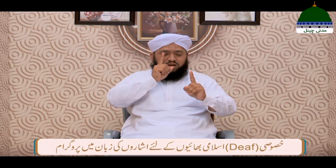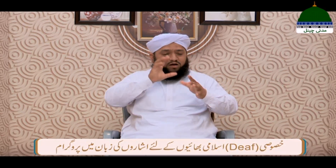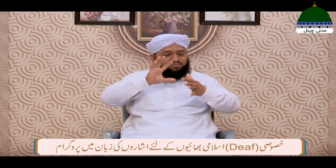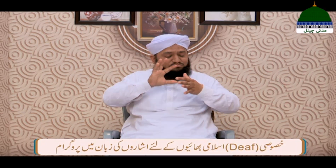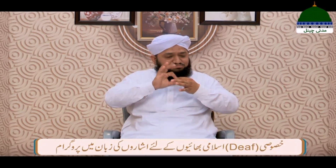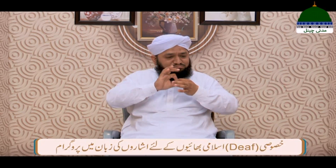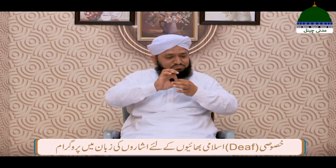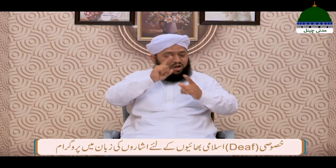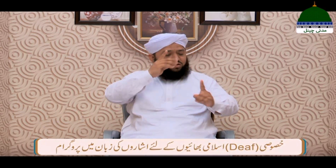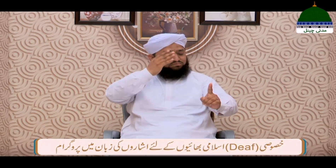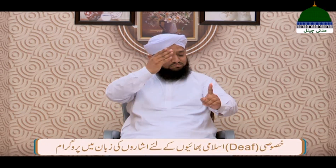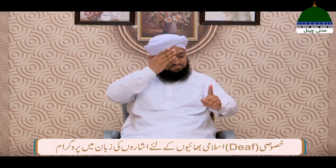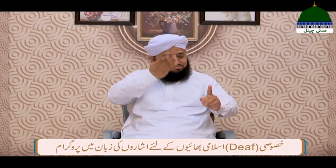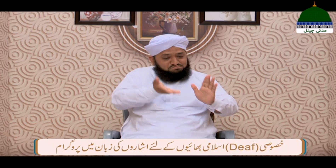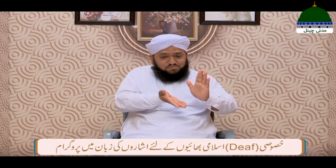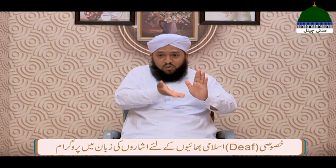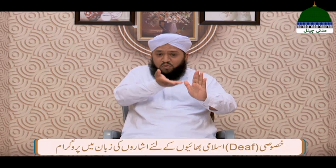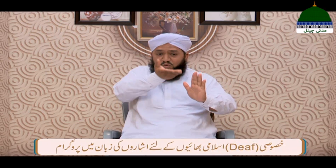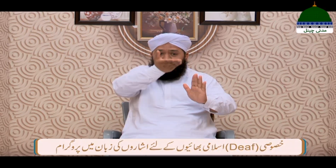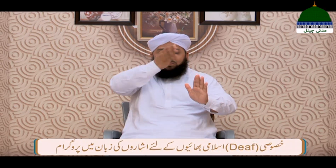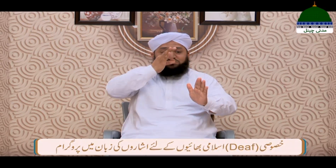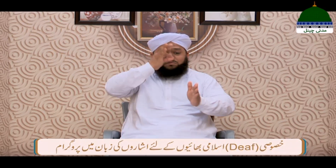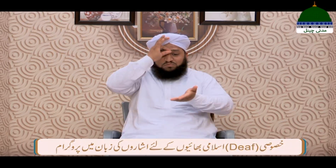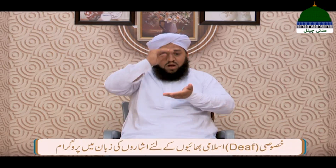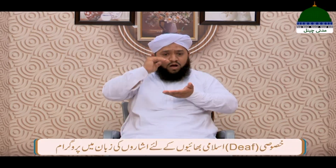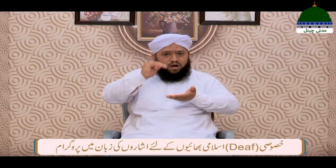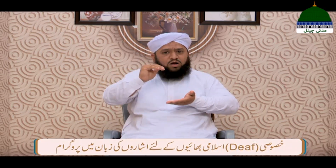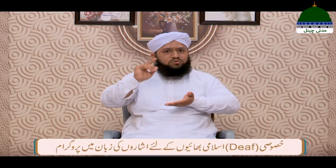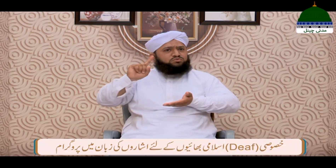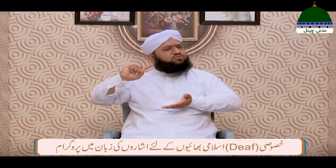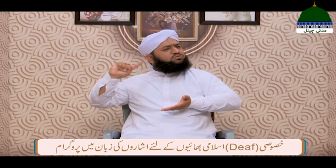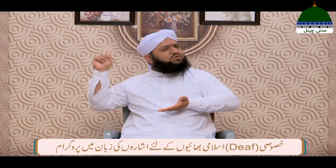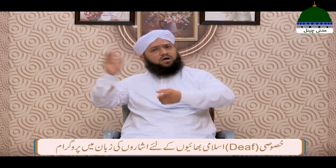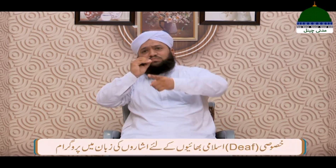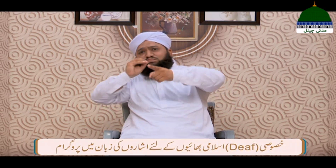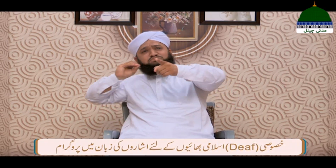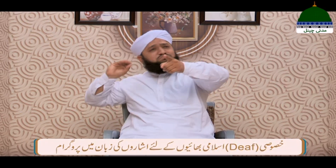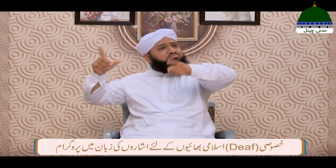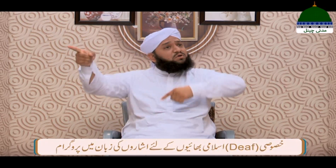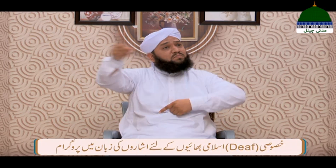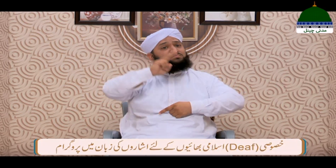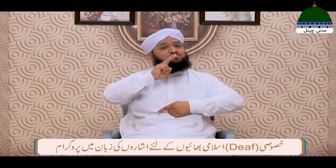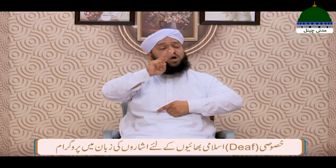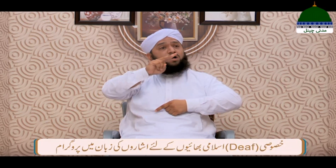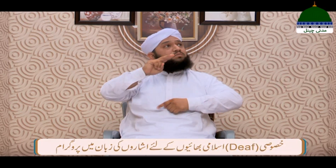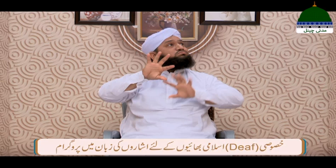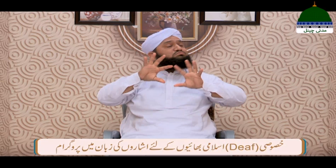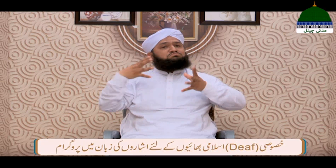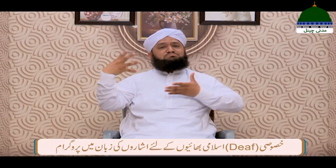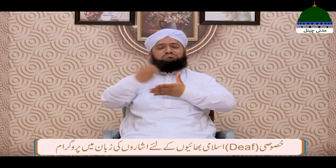میں قدر و منزلت ہے کہ آپ کی آمد پر گویا سب کو بتایا گیا کہ کائنات کے مالک تشریف لا رہے ہیں۔